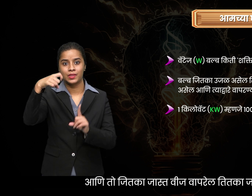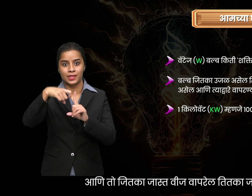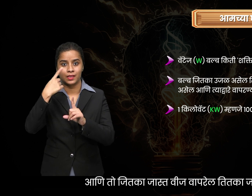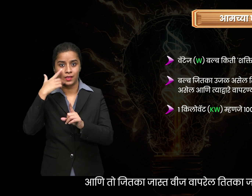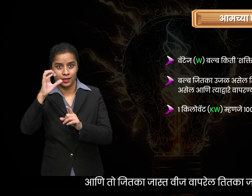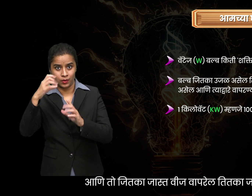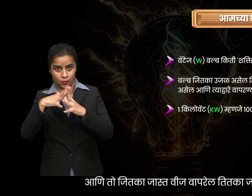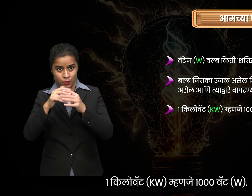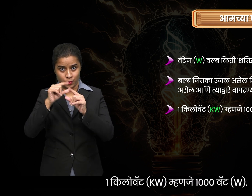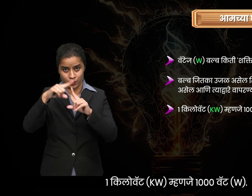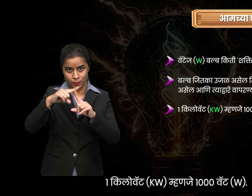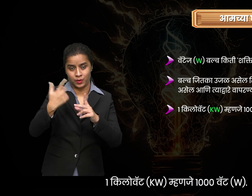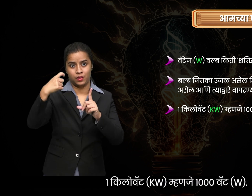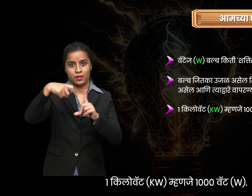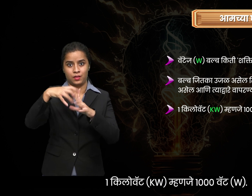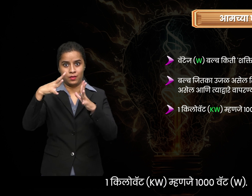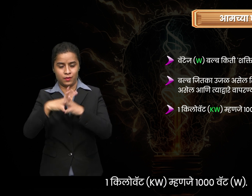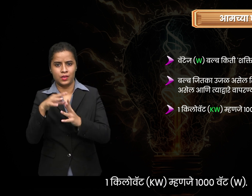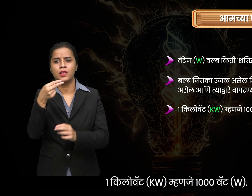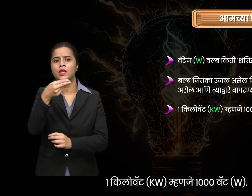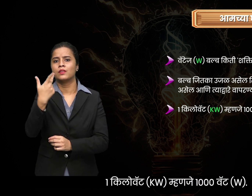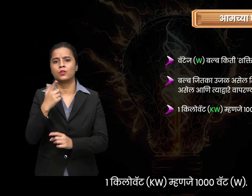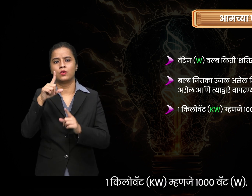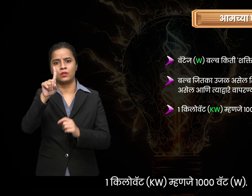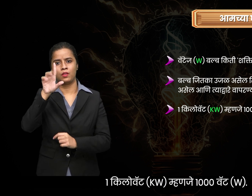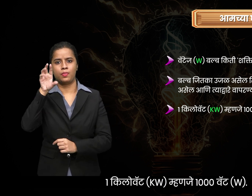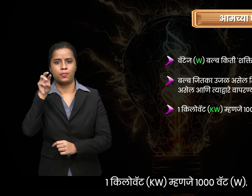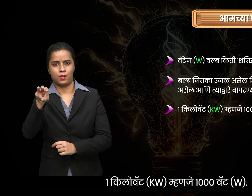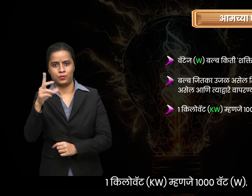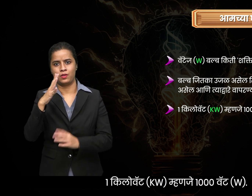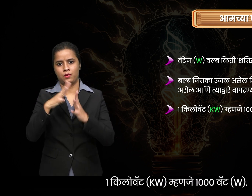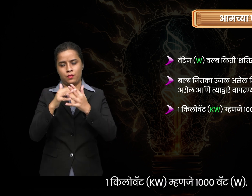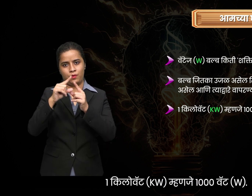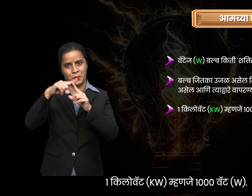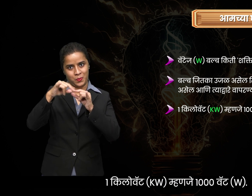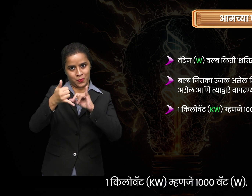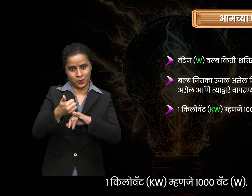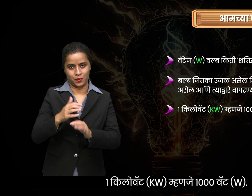वीज जास्त असेल. 1 किलो वॉट म्हणजे 1000 वॉट.